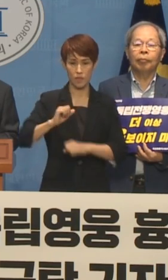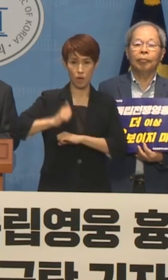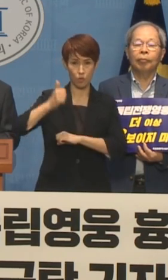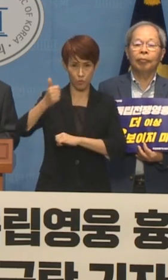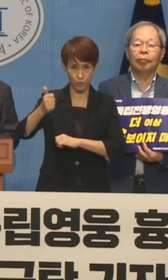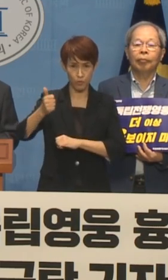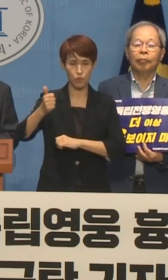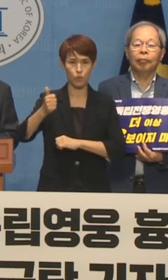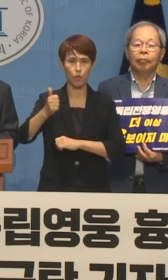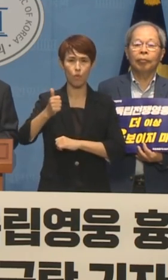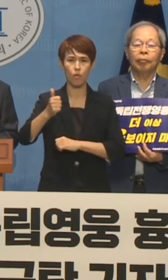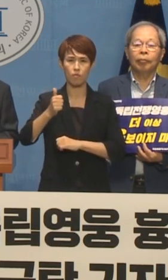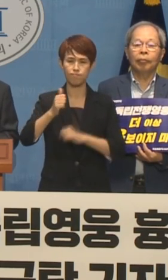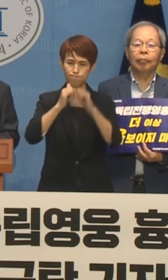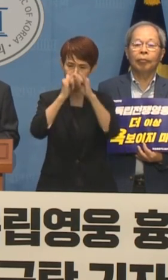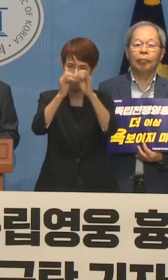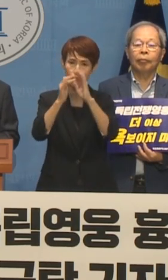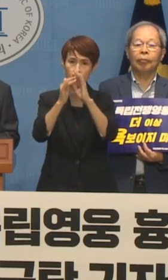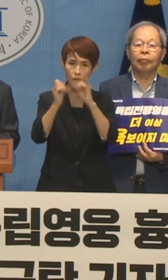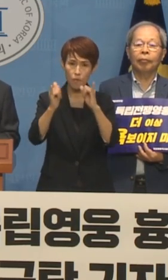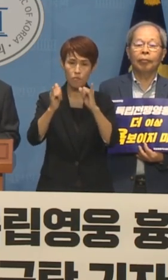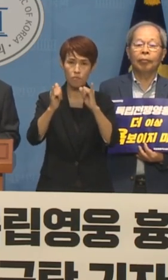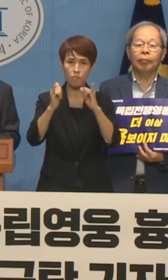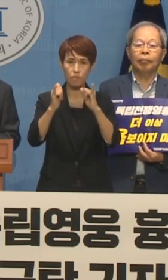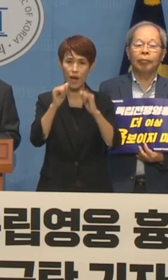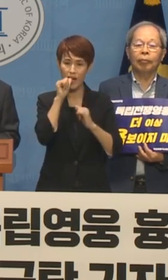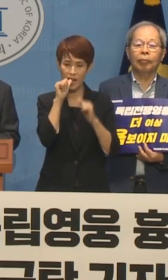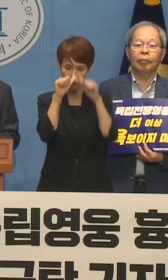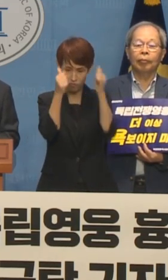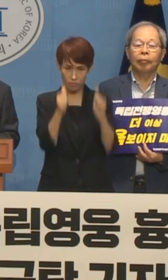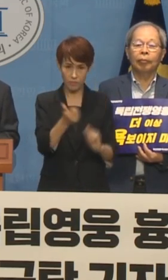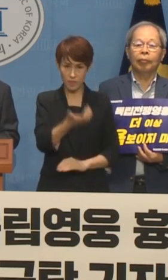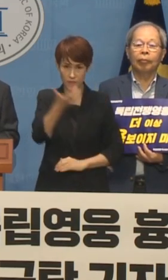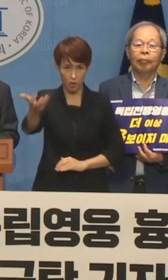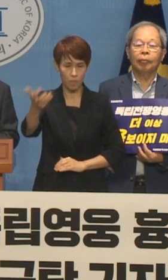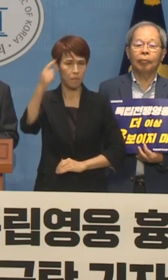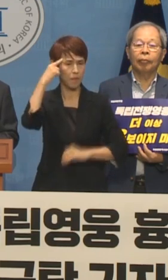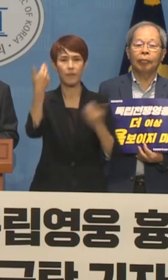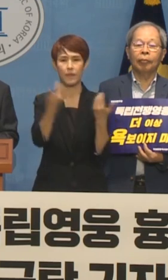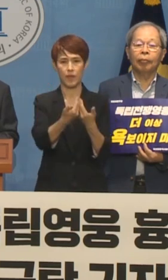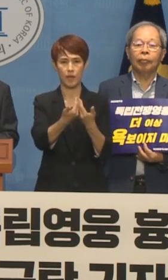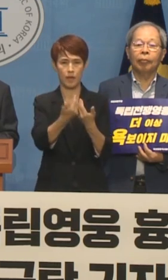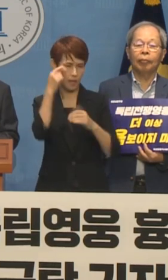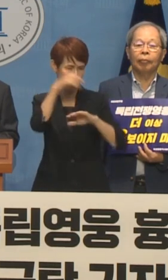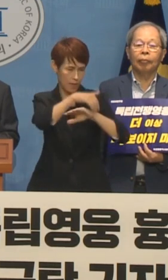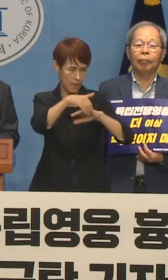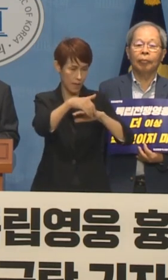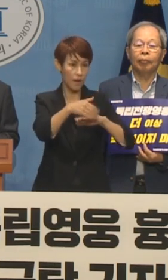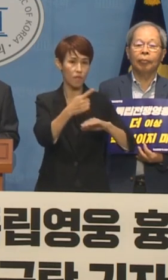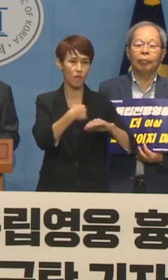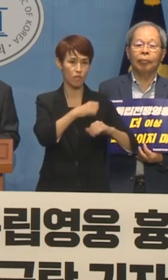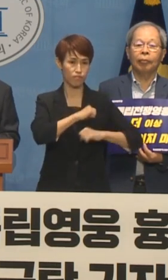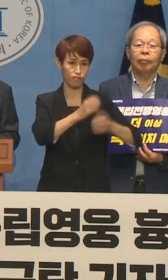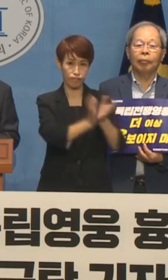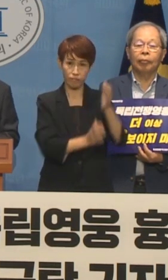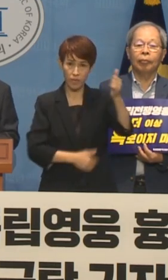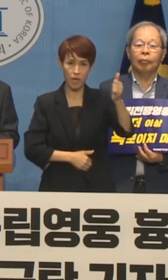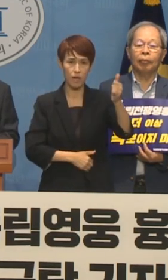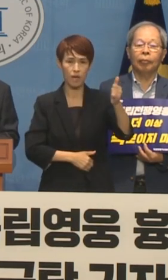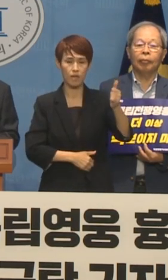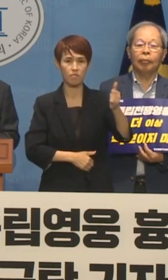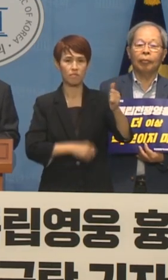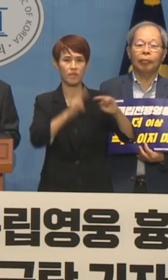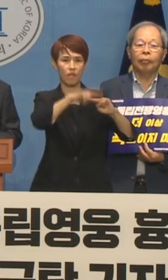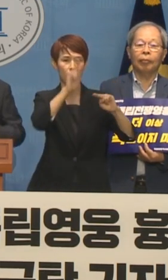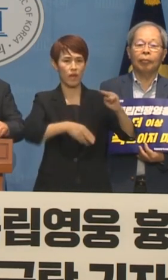비롯한 독립영웅들의 흉상 이전을 반대하면서 이것을 그동안 획책해온 신원식 장관의 사퇴를 함께